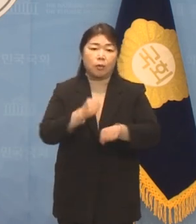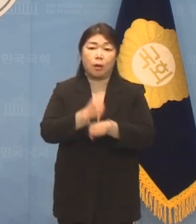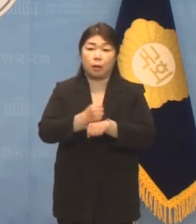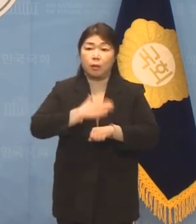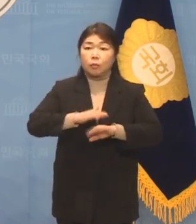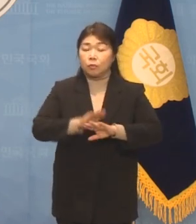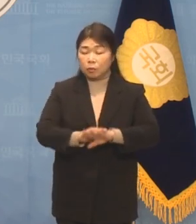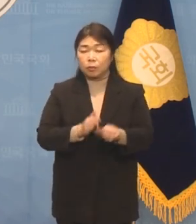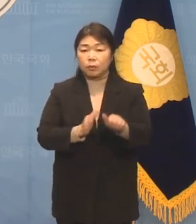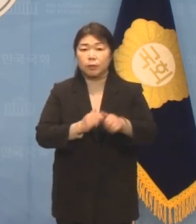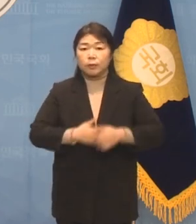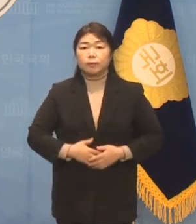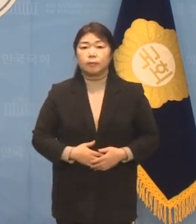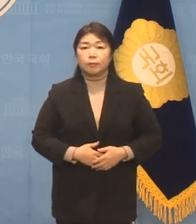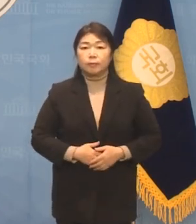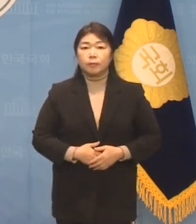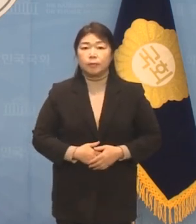경고합니다.